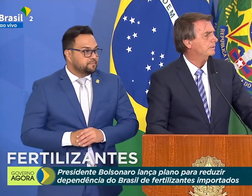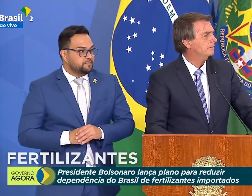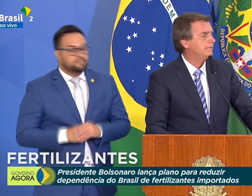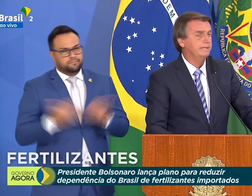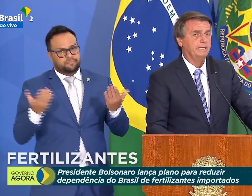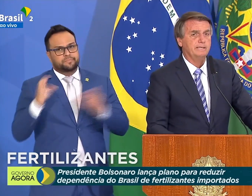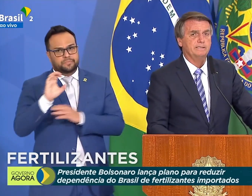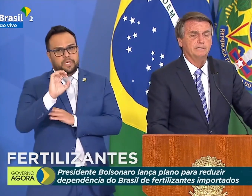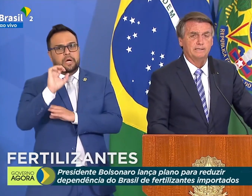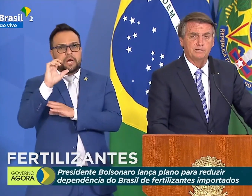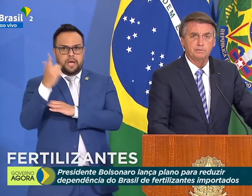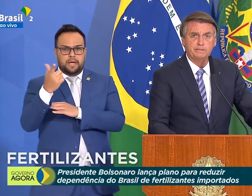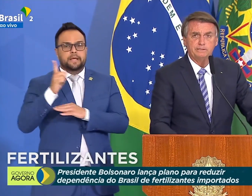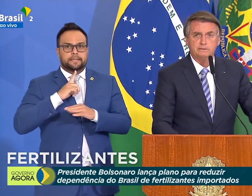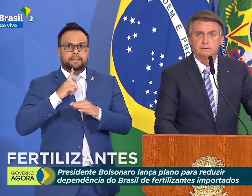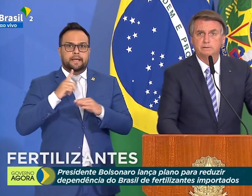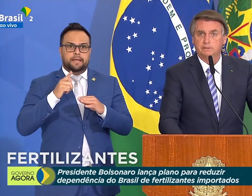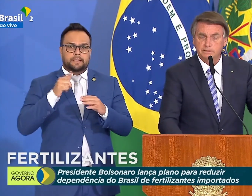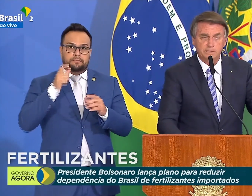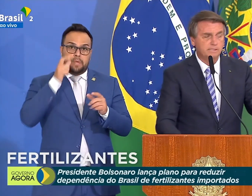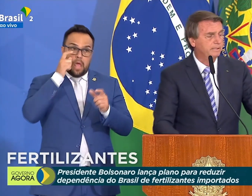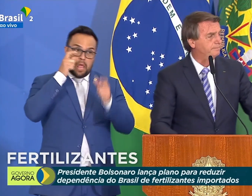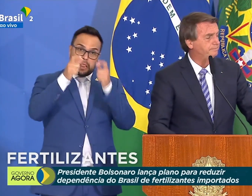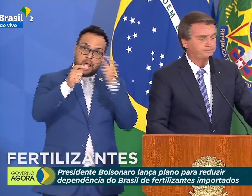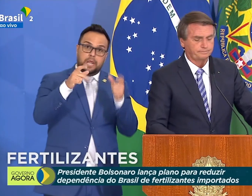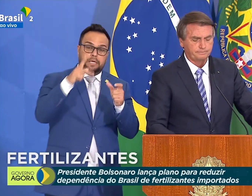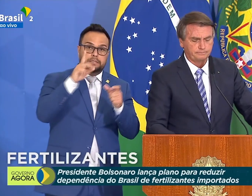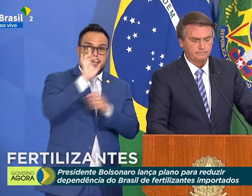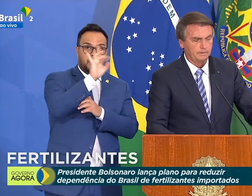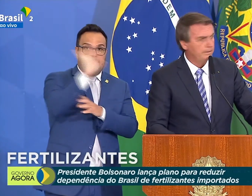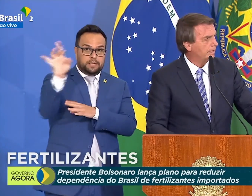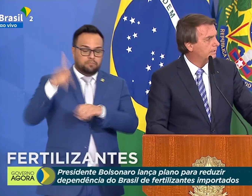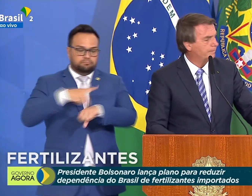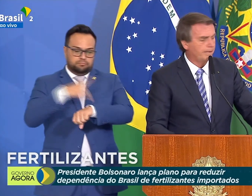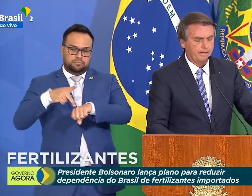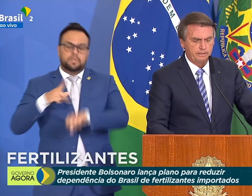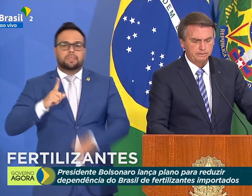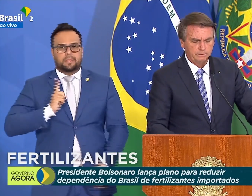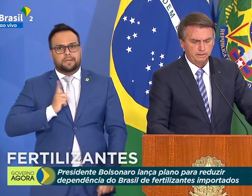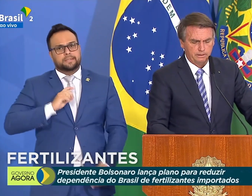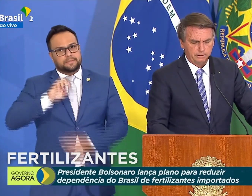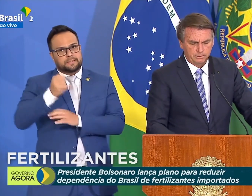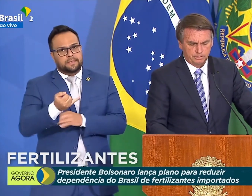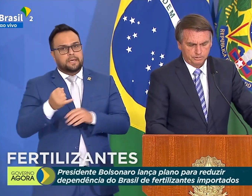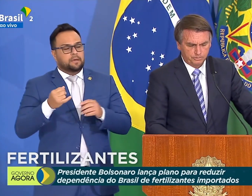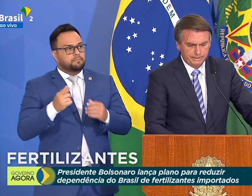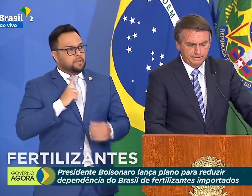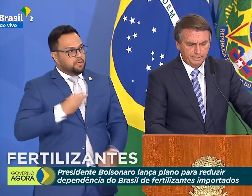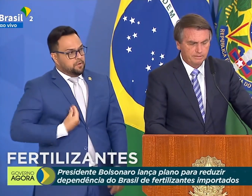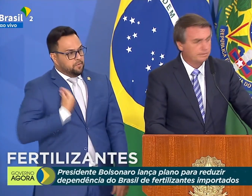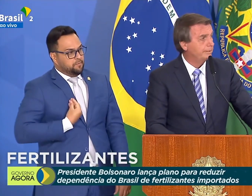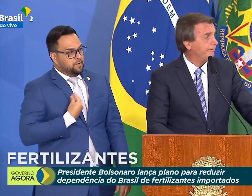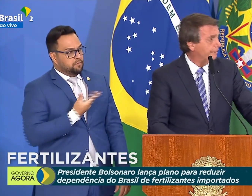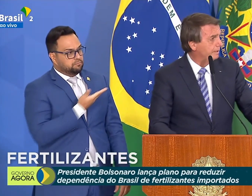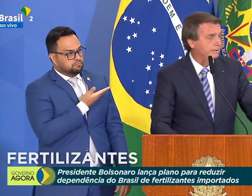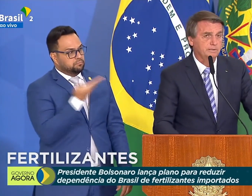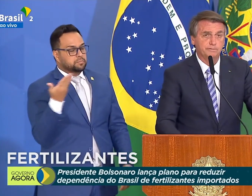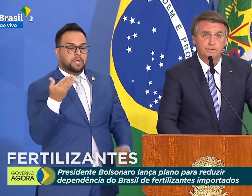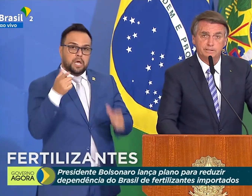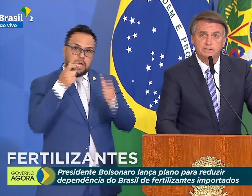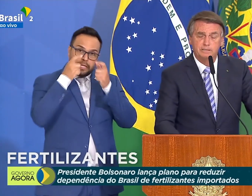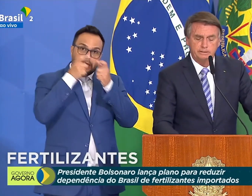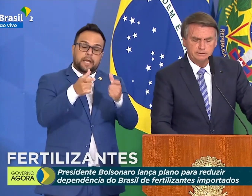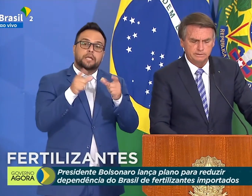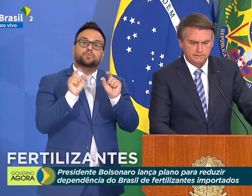Obviamente, os interesses entre as nações existem. E aqui presente, o interesse na venda